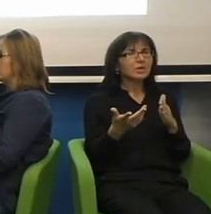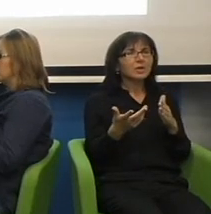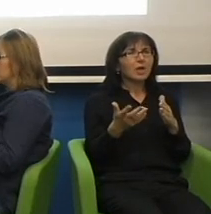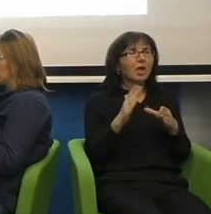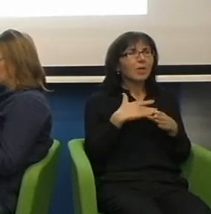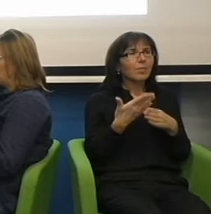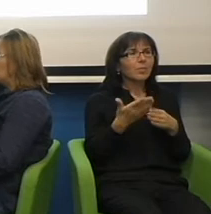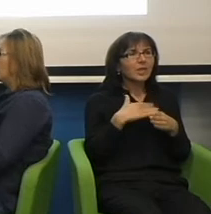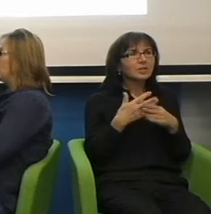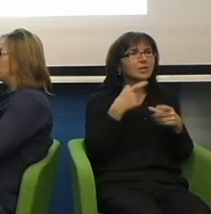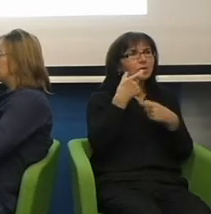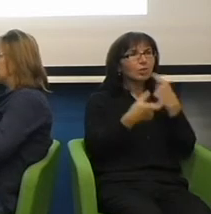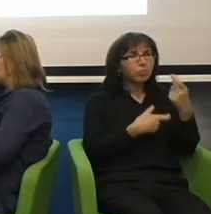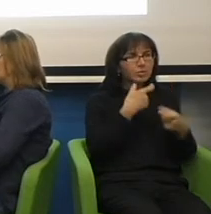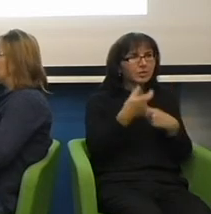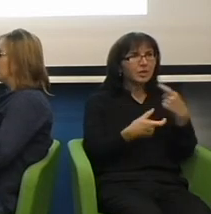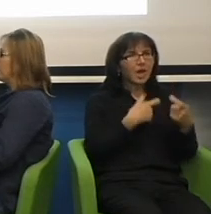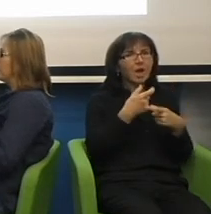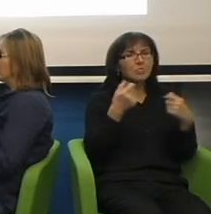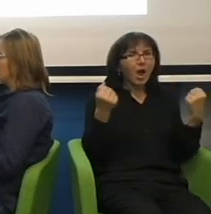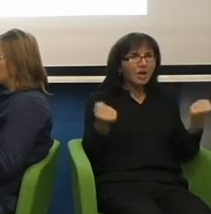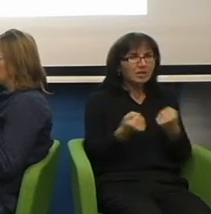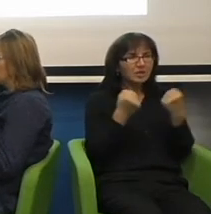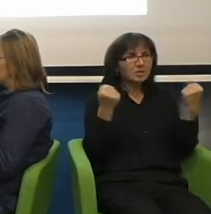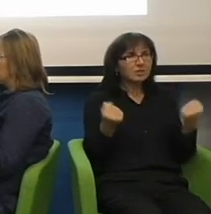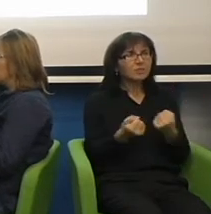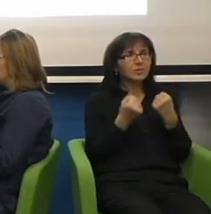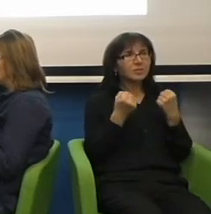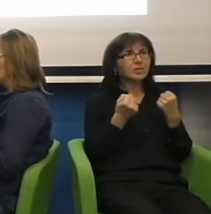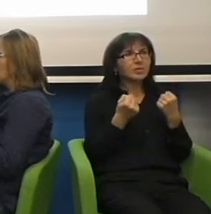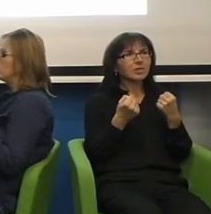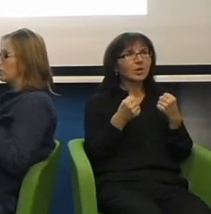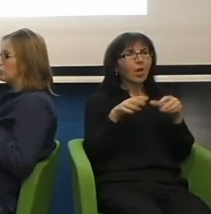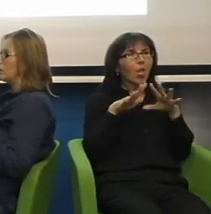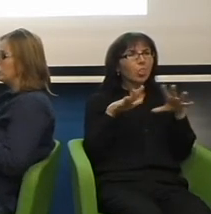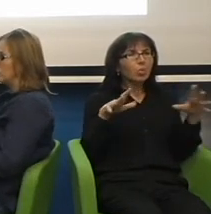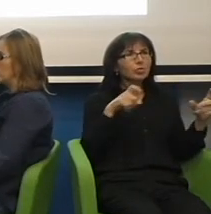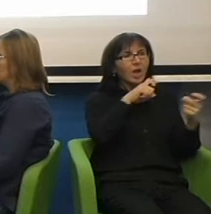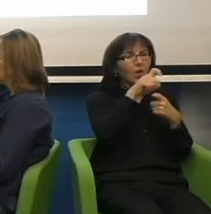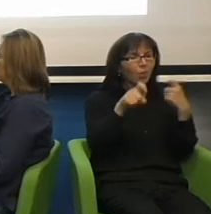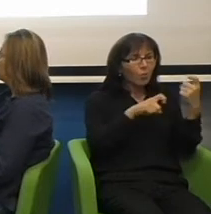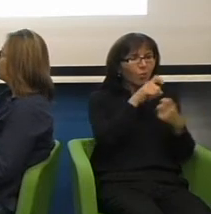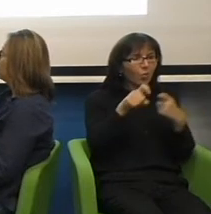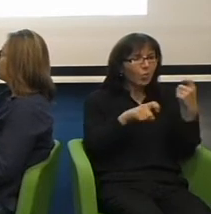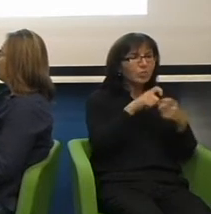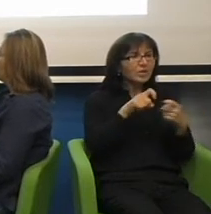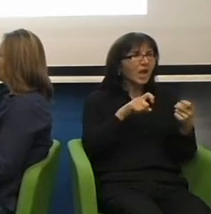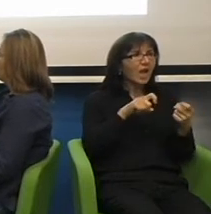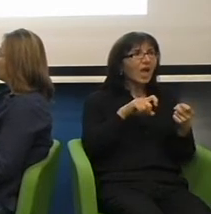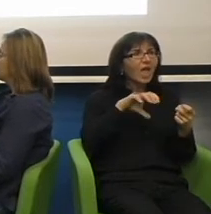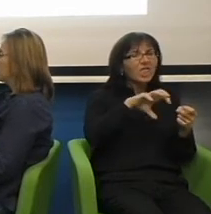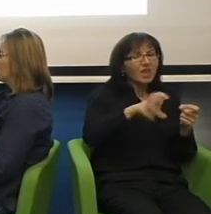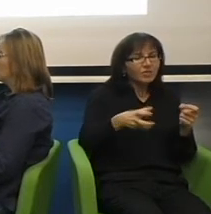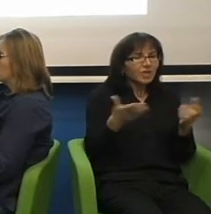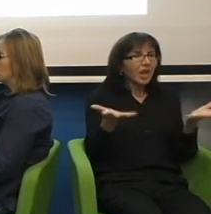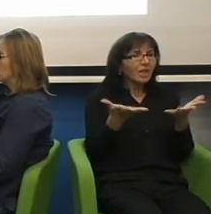między robotnikami, między aktywem. Jest duża kłótnia na wydziale, której ona rzeczywiście,